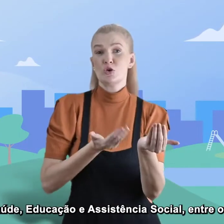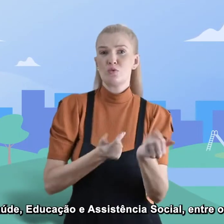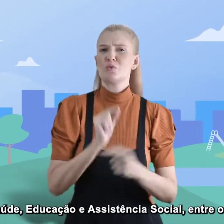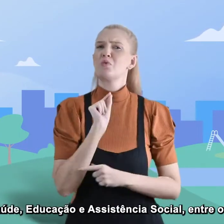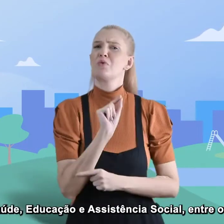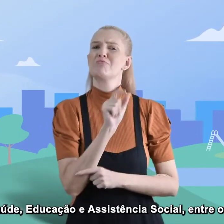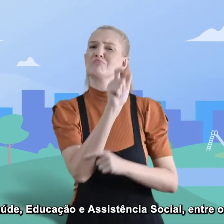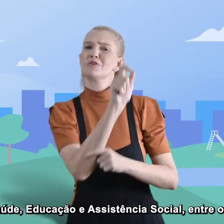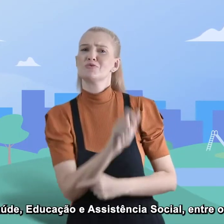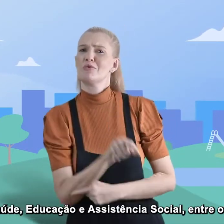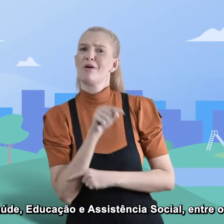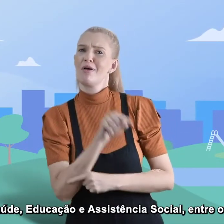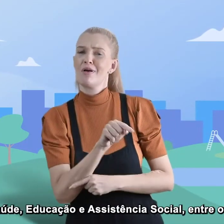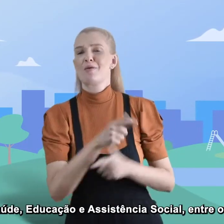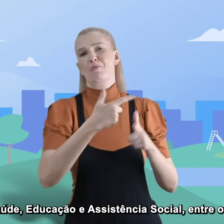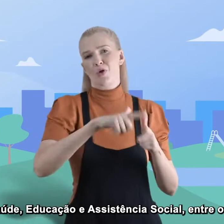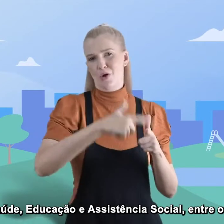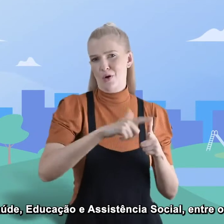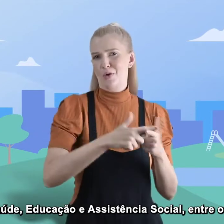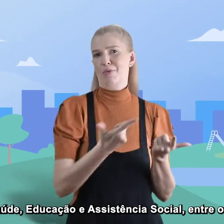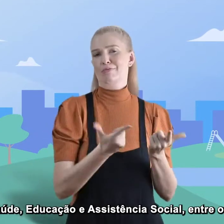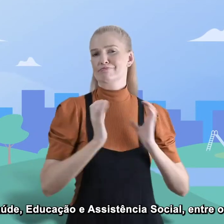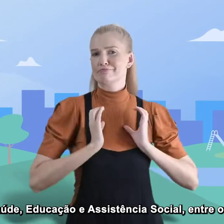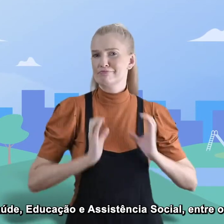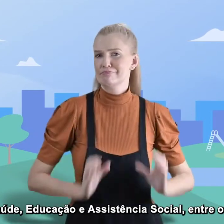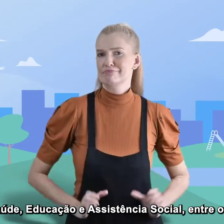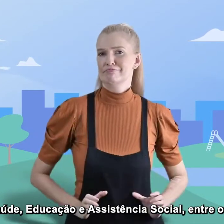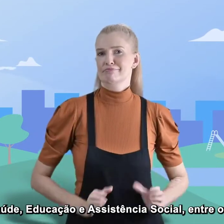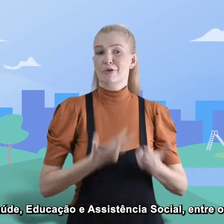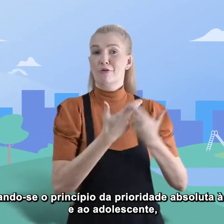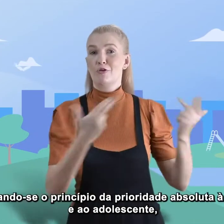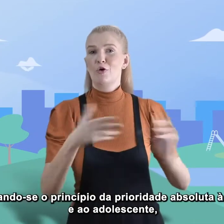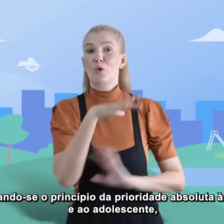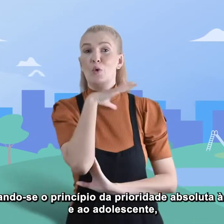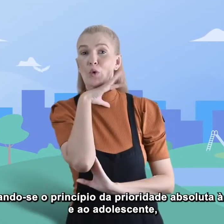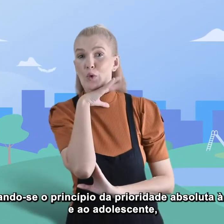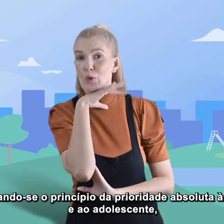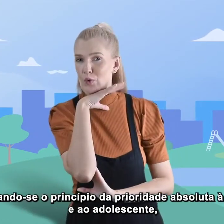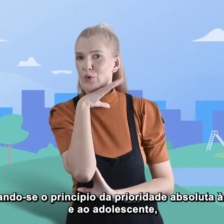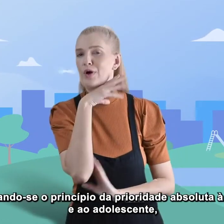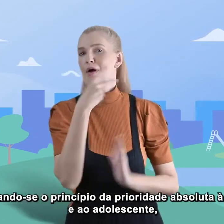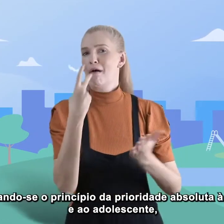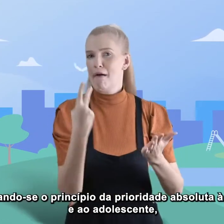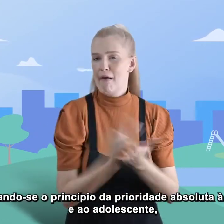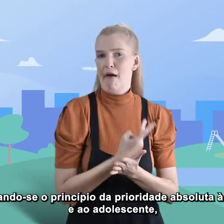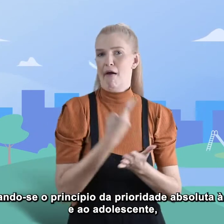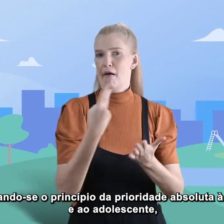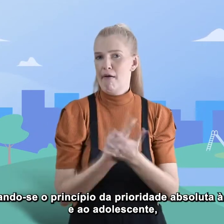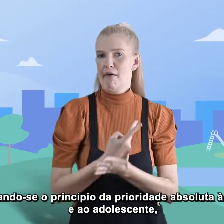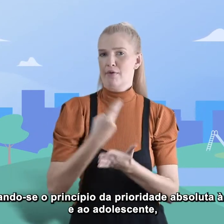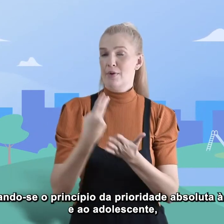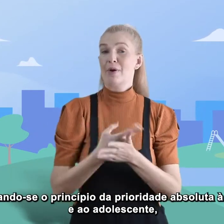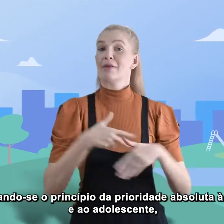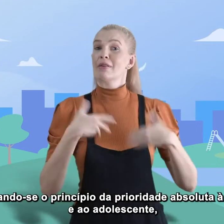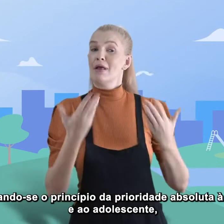saúde, educação e assistência social, entre outros, observando-se o princípio da prioridade absoluta à criança